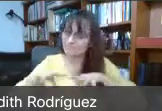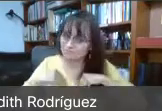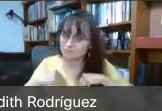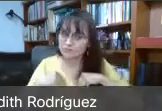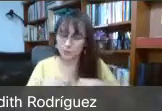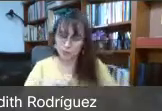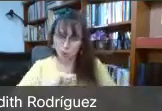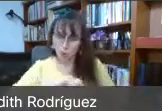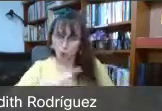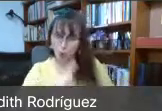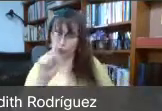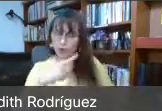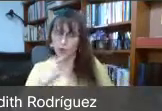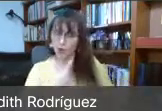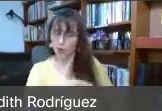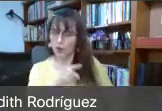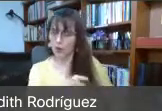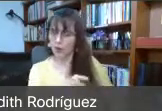lengua de señas, ya viene el reto,